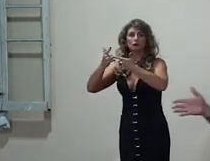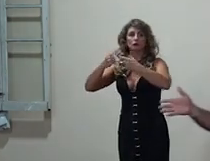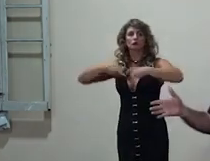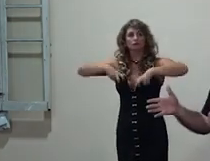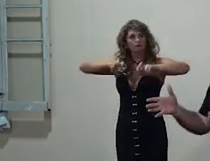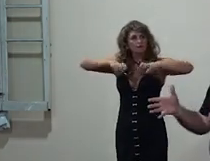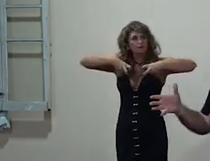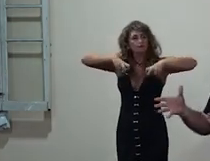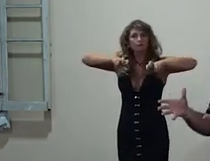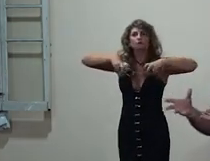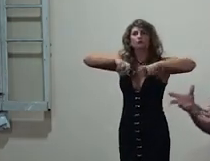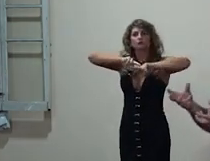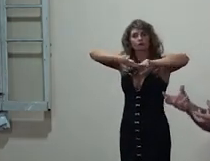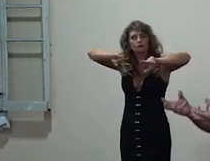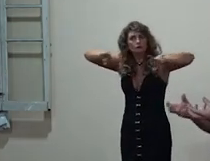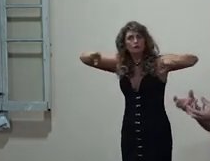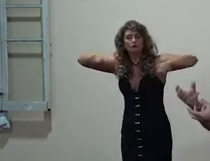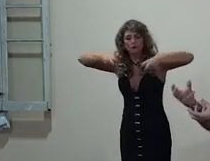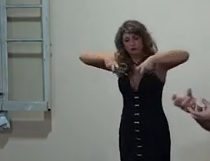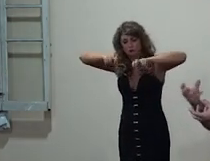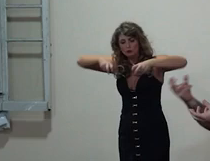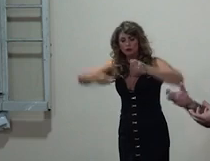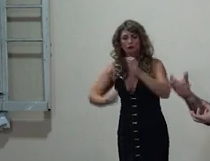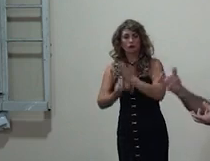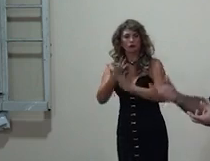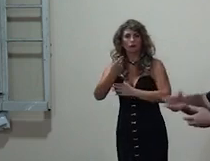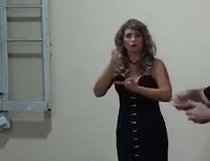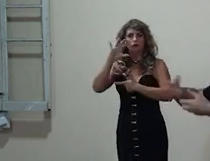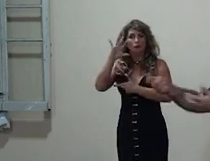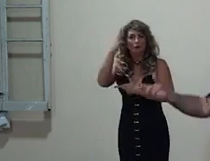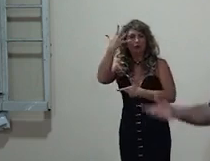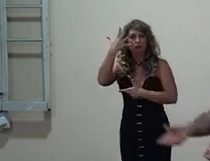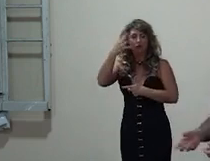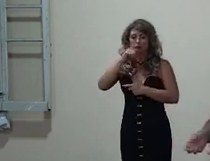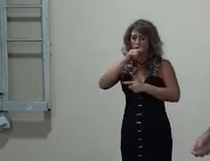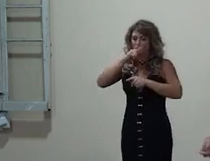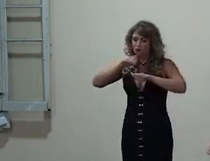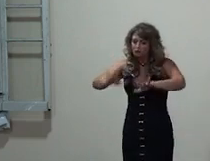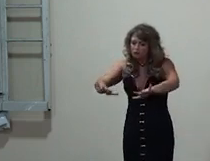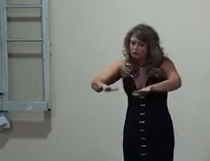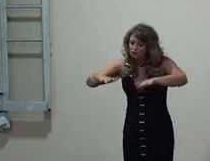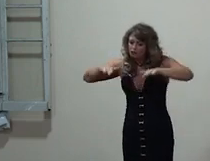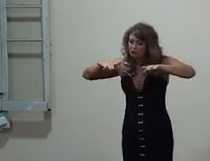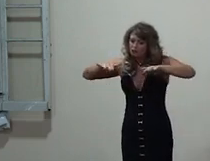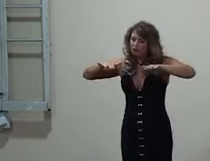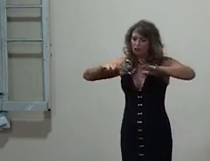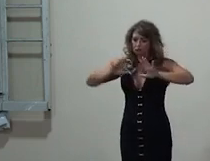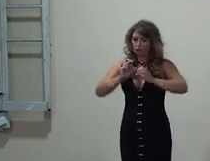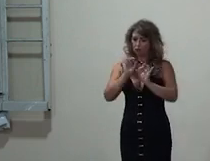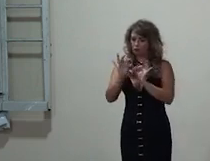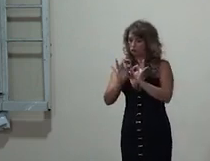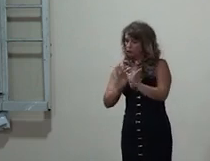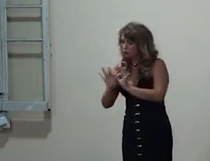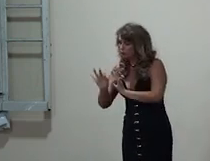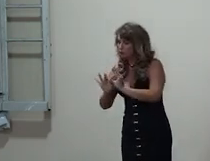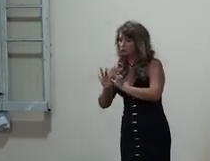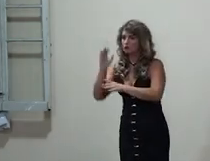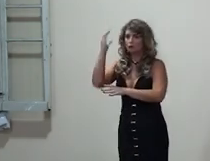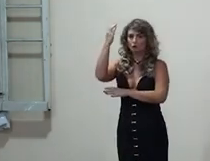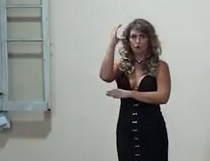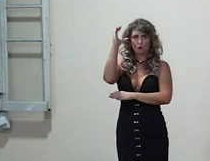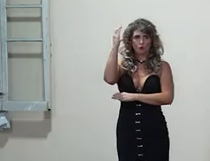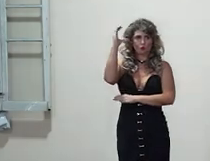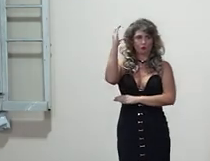parques, que foram feitos como uma solução para enchentes, etc. e coisa, Curitiba é um